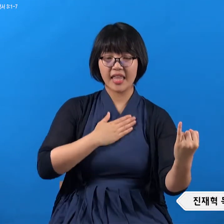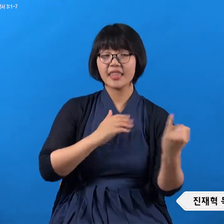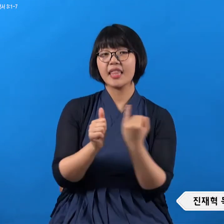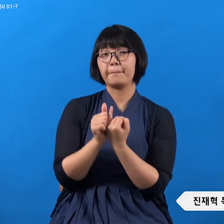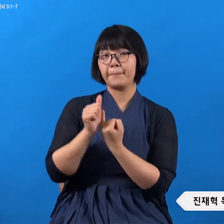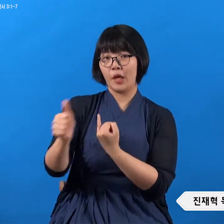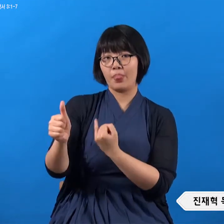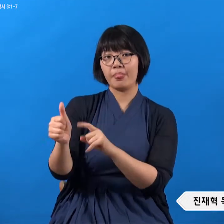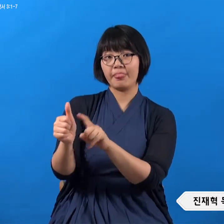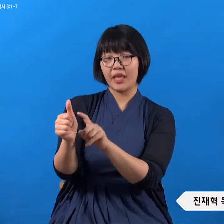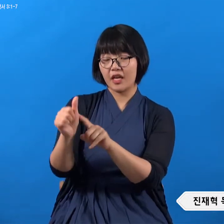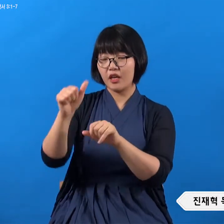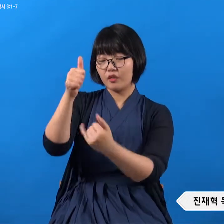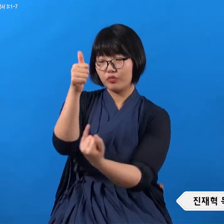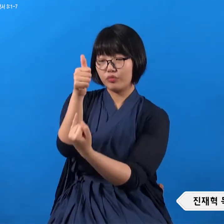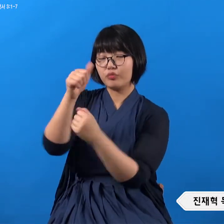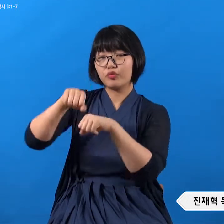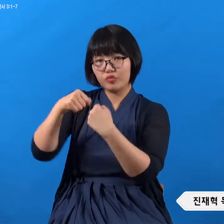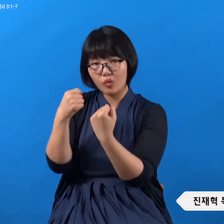자기 남편에게